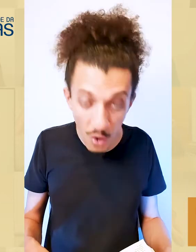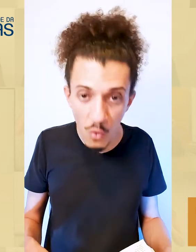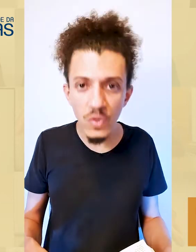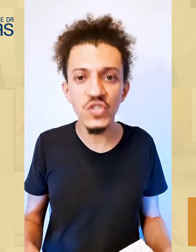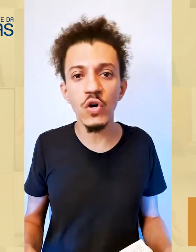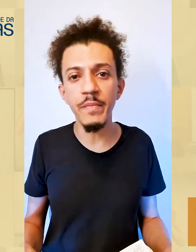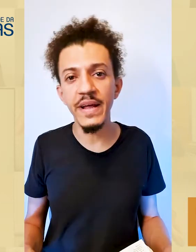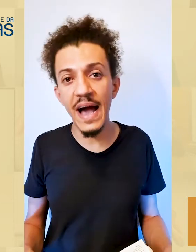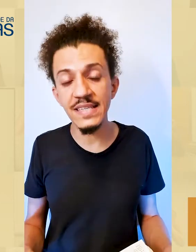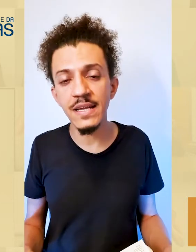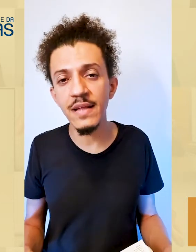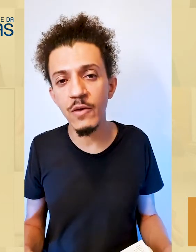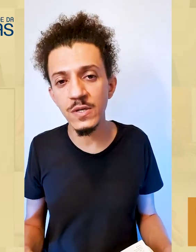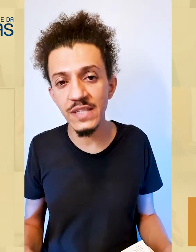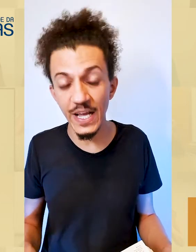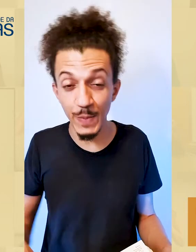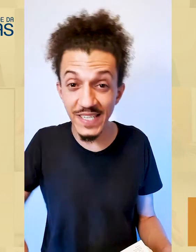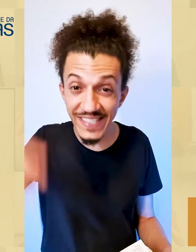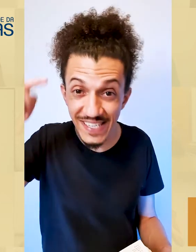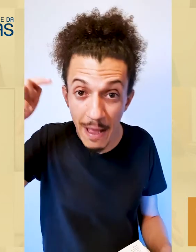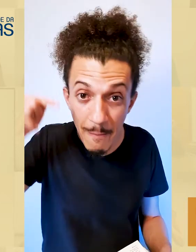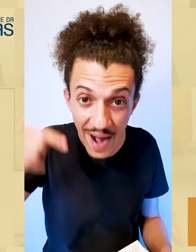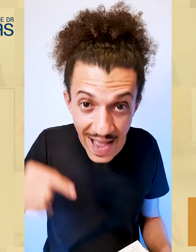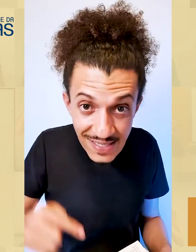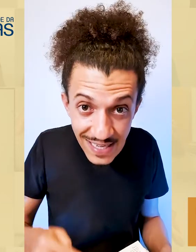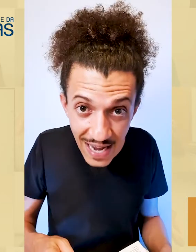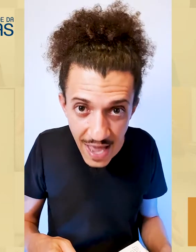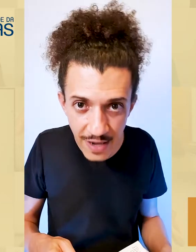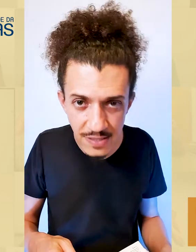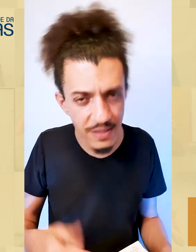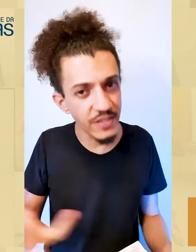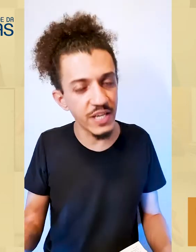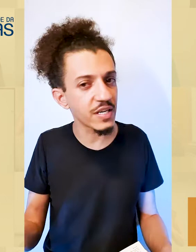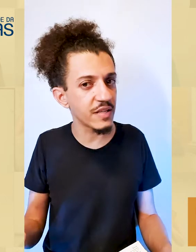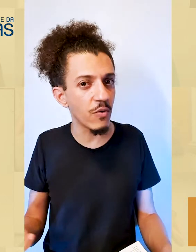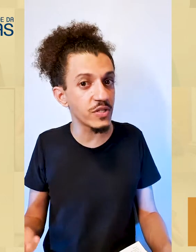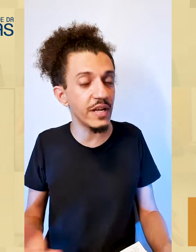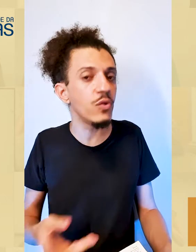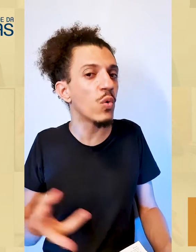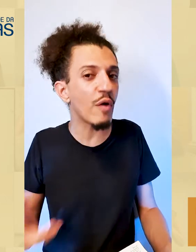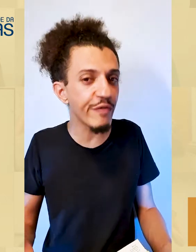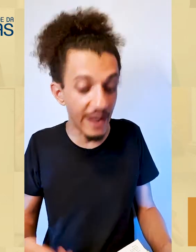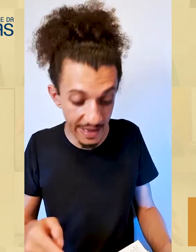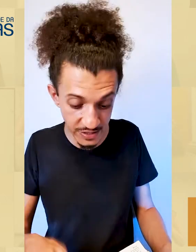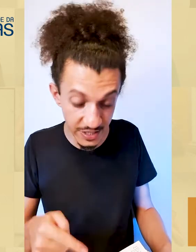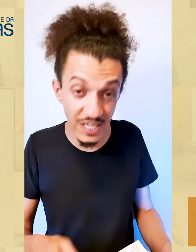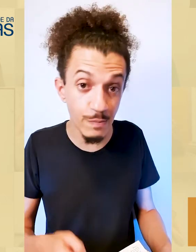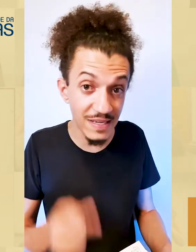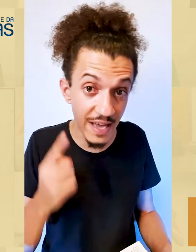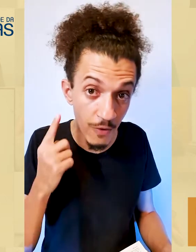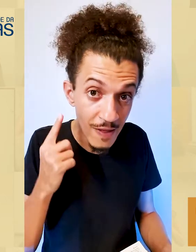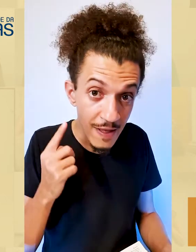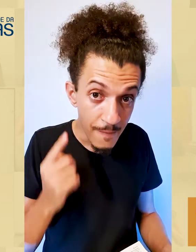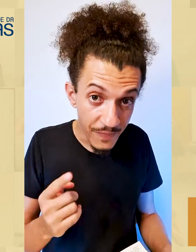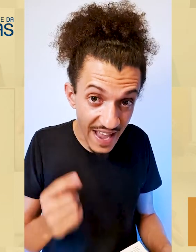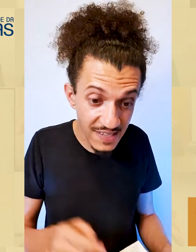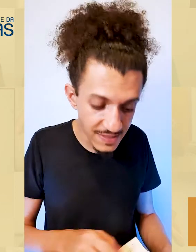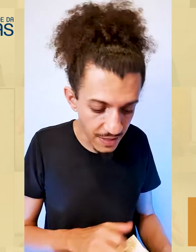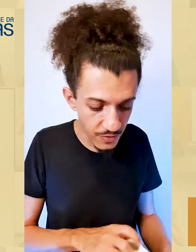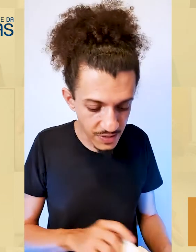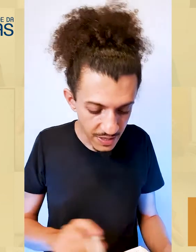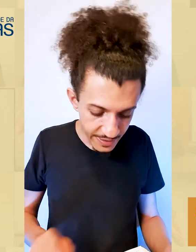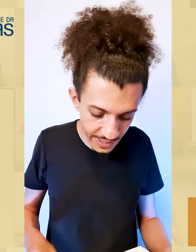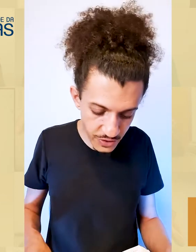falavam algo sobre a escrita da língua de sinais. Pesquisas brasileiras. E tem gente que até hoje nem nunca ouviu falar. Isso aqui já se passaram